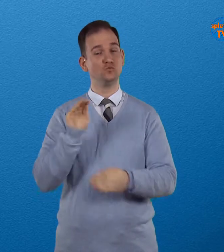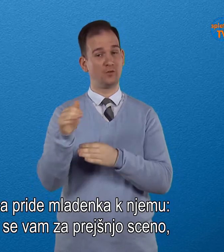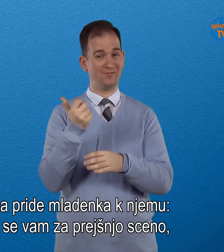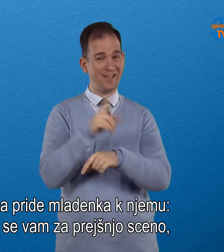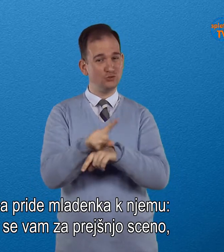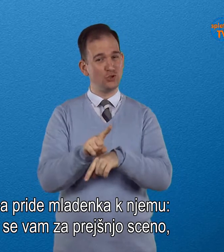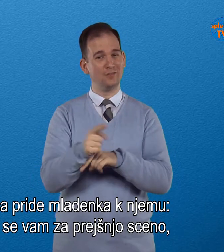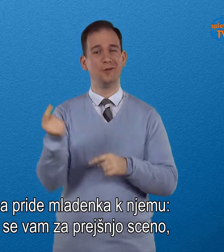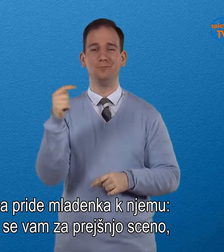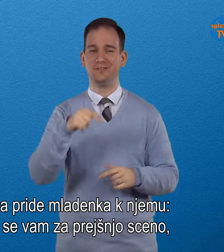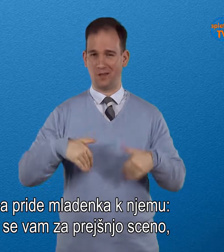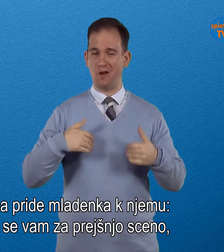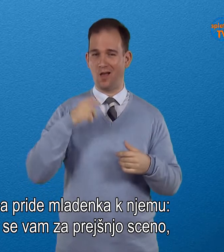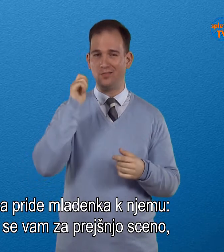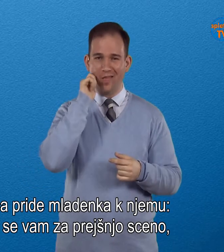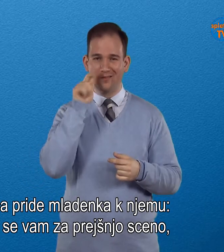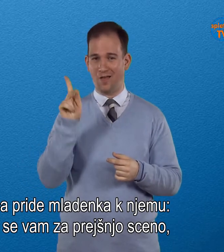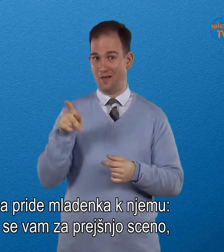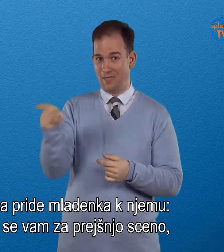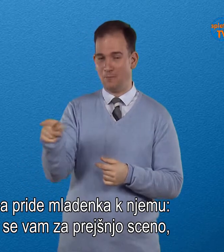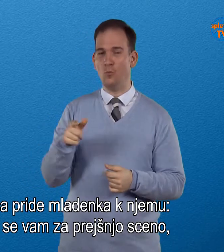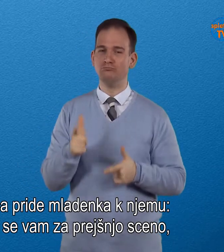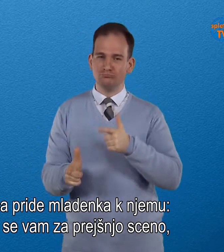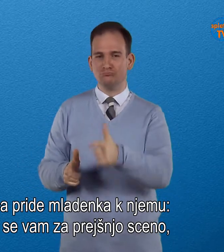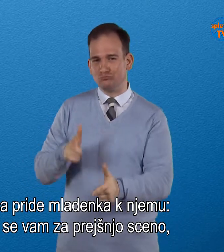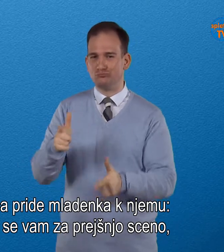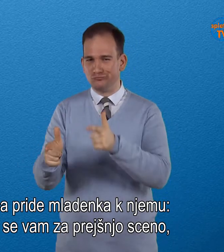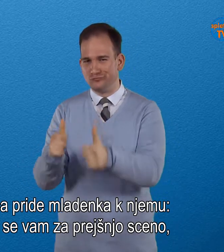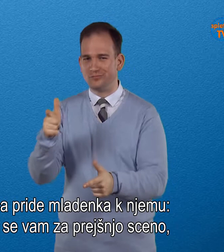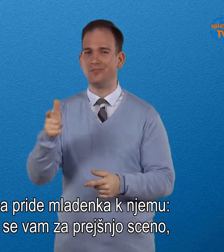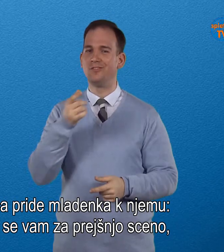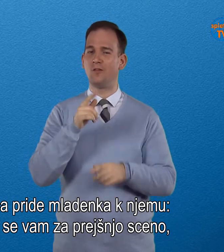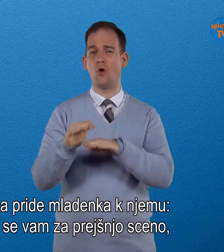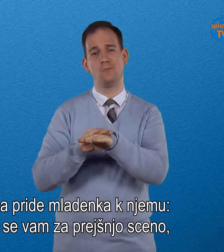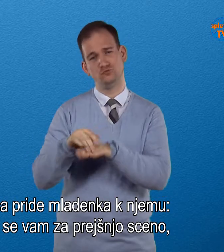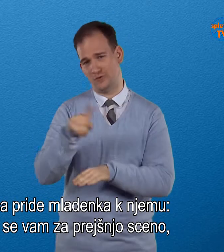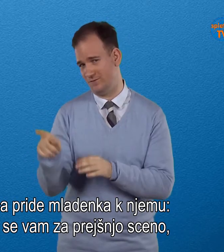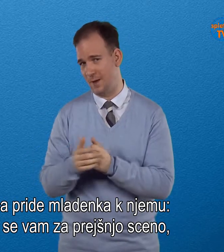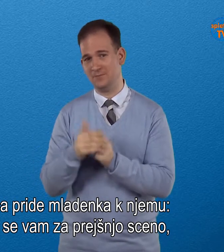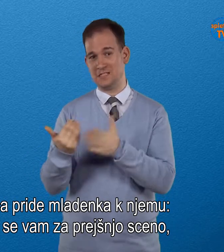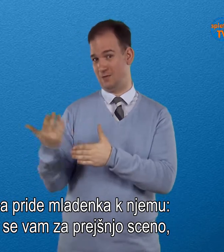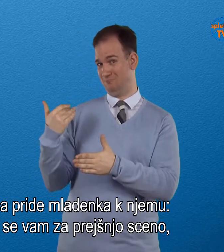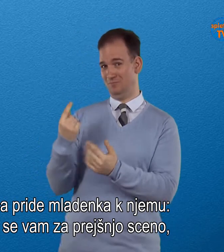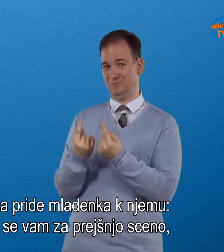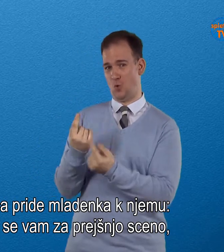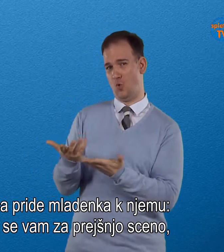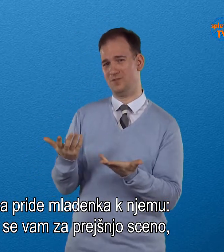Čez nekaj časa pride mladenka k njemu in pravi: "Opravičujem se vam za prejšnjo sceno,